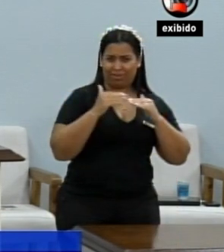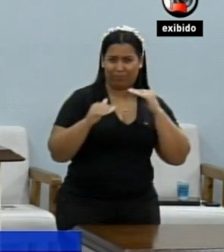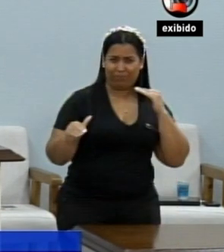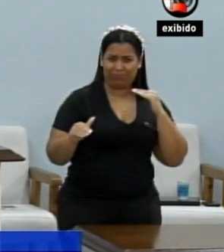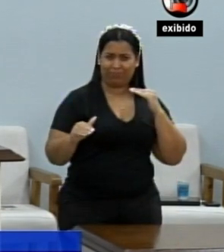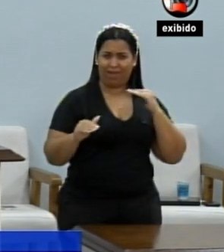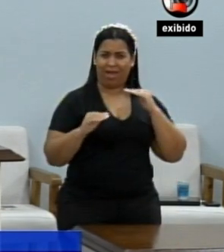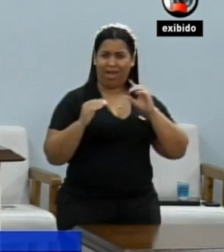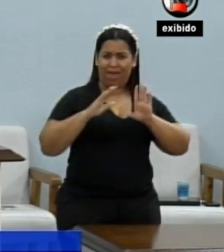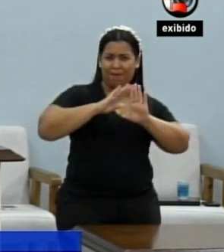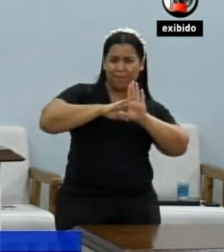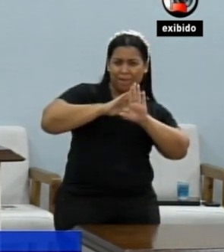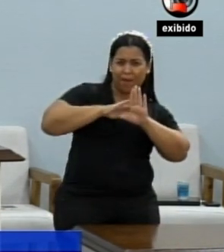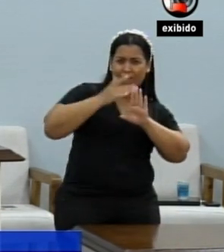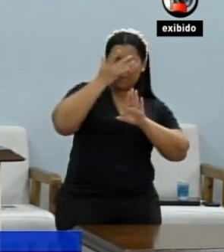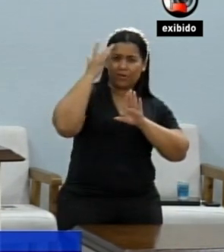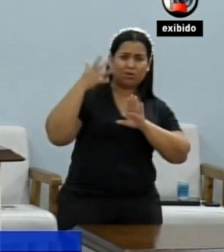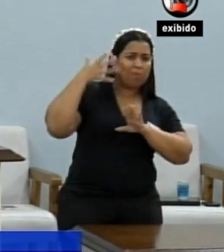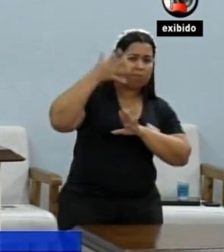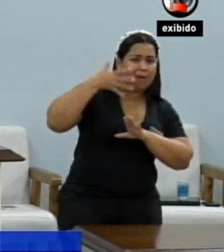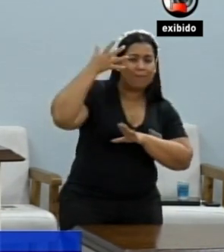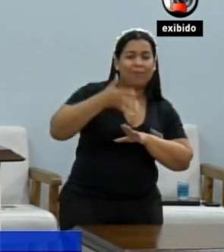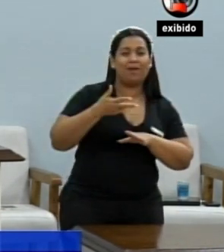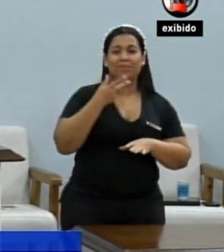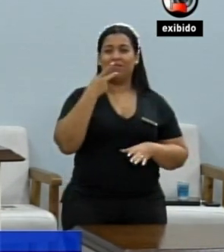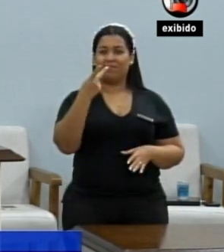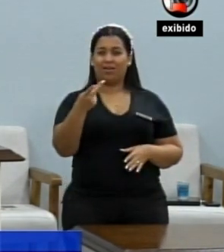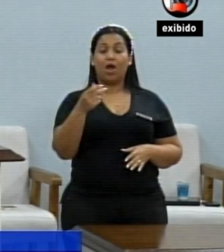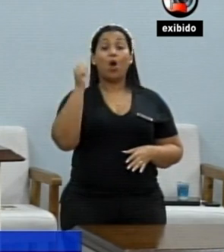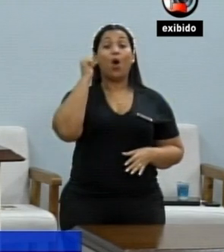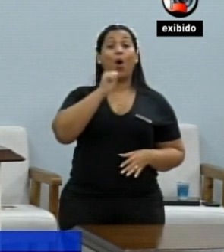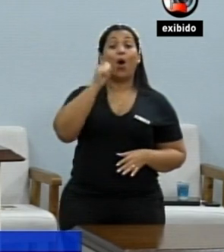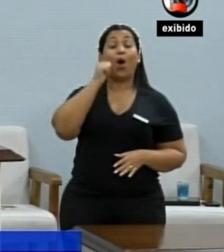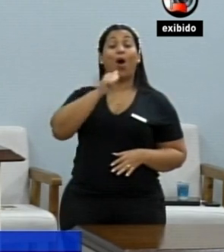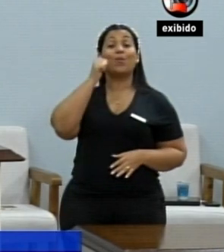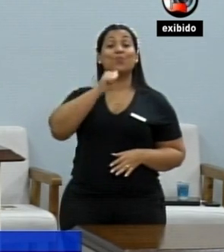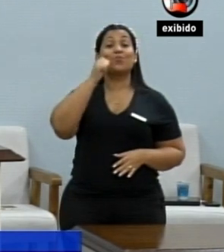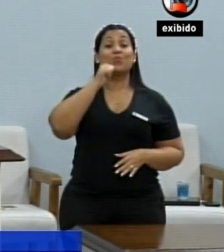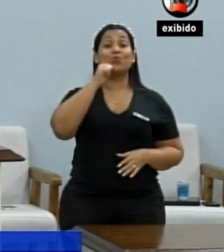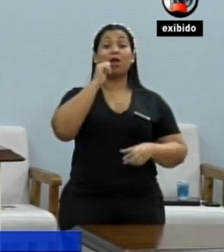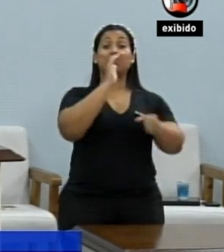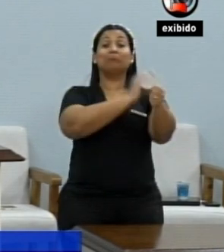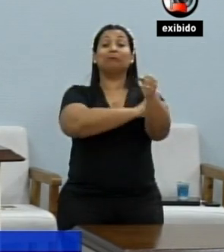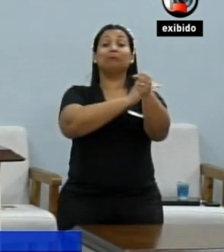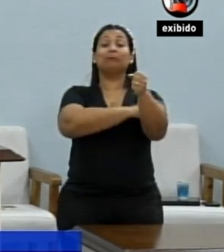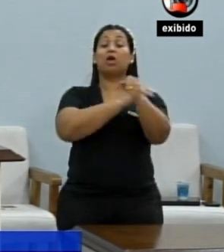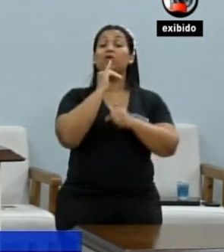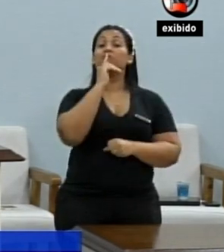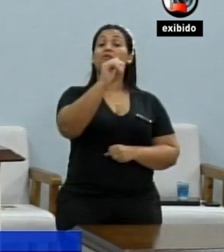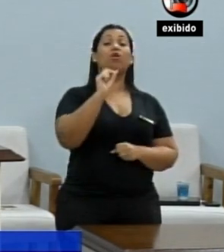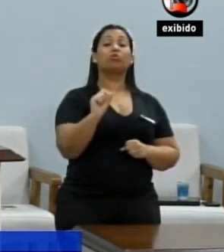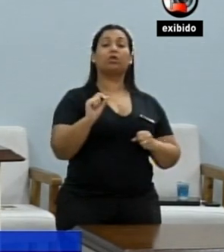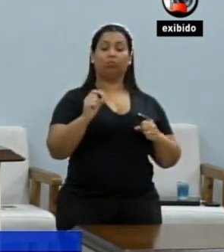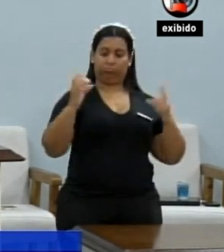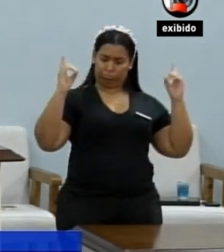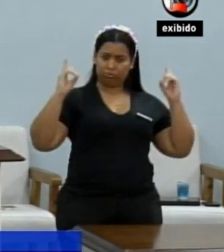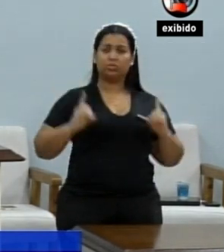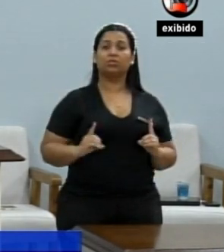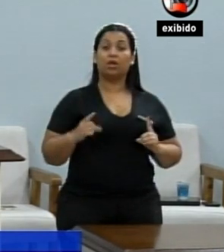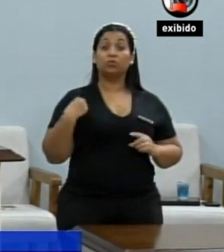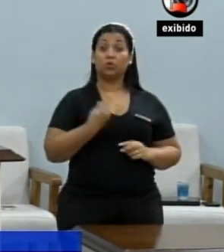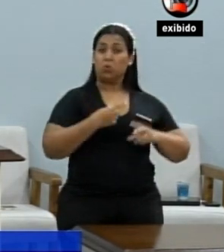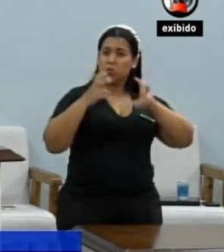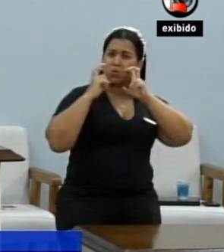que muitos discursam para ridicularizar quando uma feminista reivindica dignidade, quando a gente grita